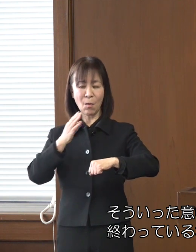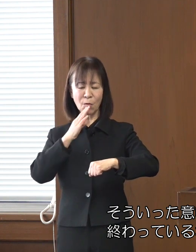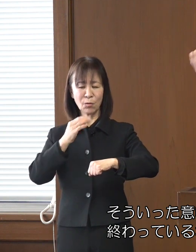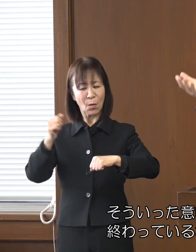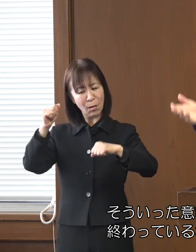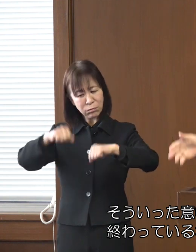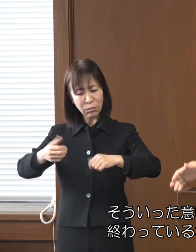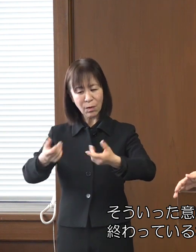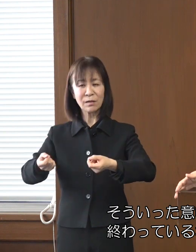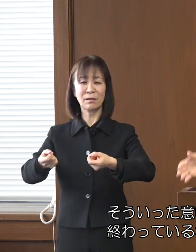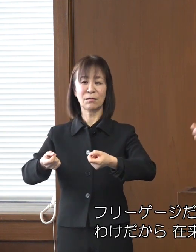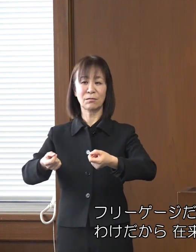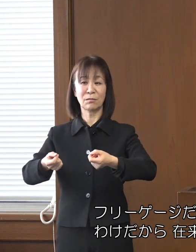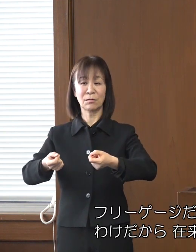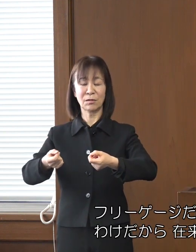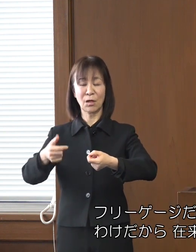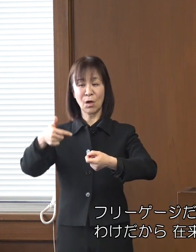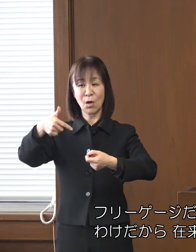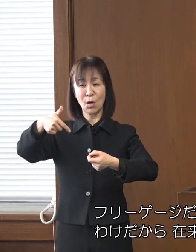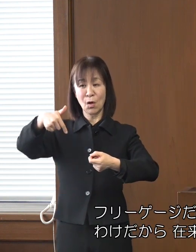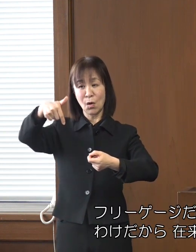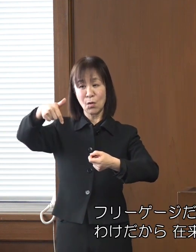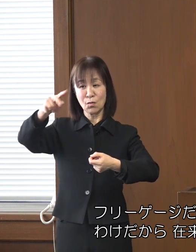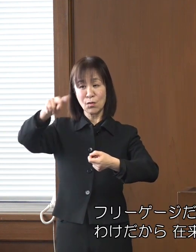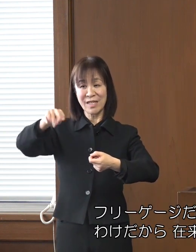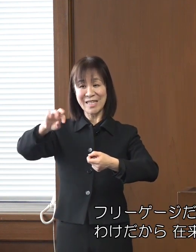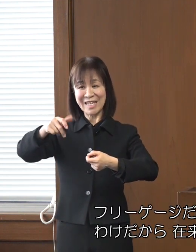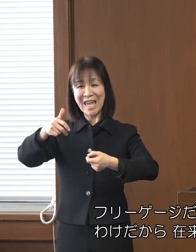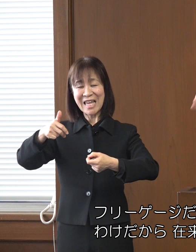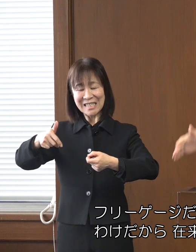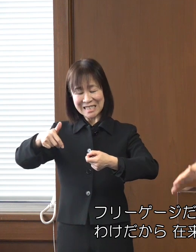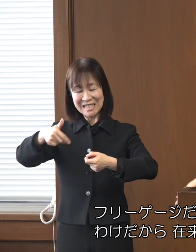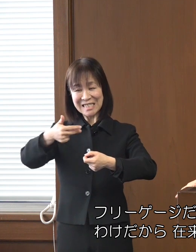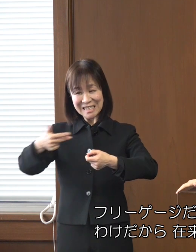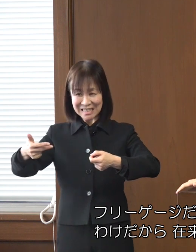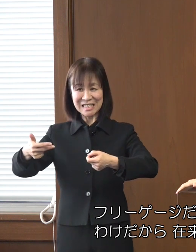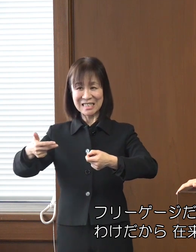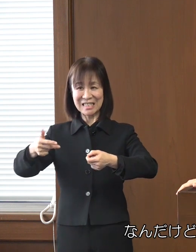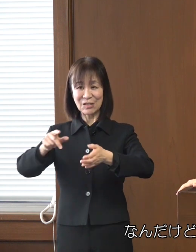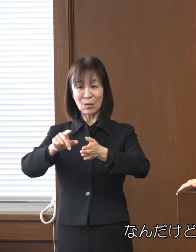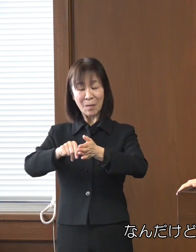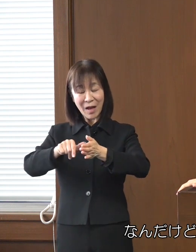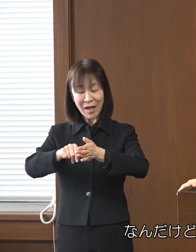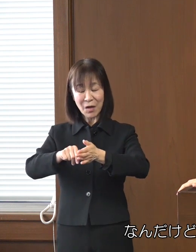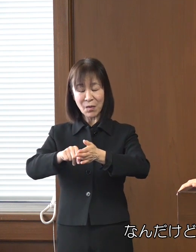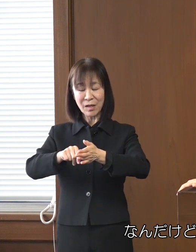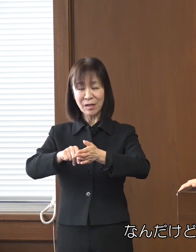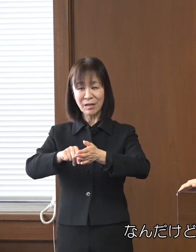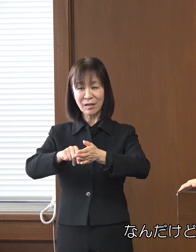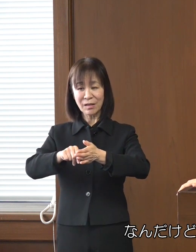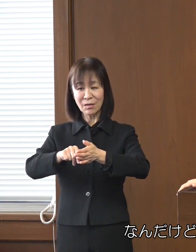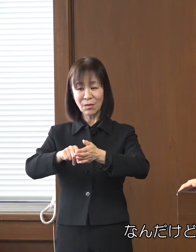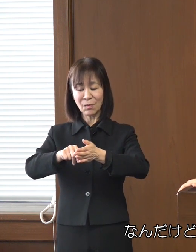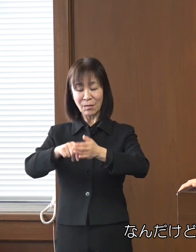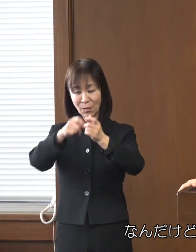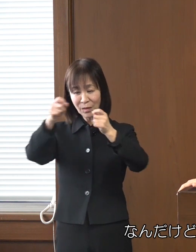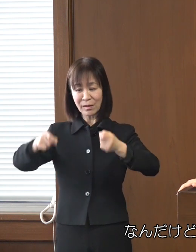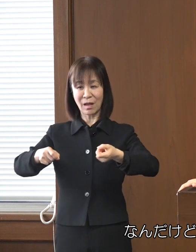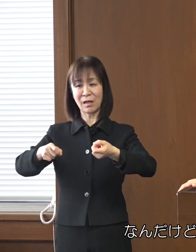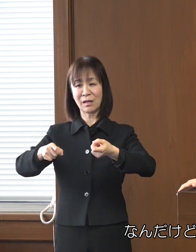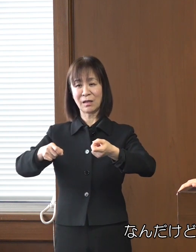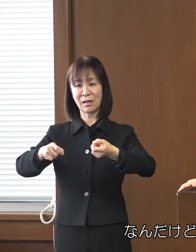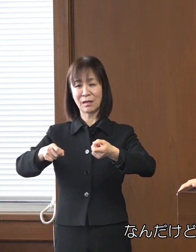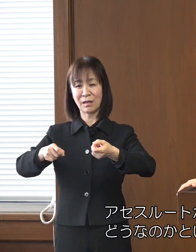だけども、ここはですね、フリーゲージだったらもうそこ通ってるわけだから、在来線のところなんだけど、そうじゃなくなったの